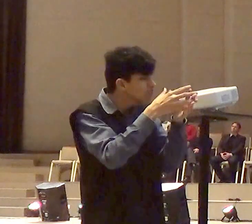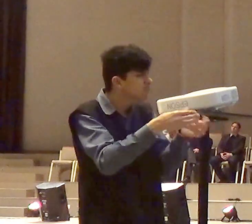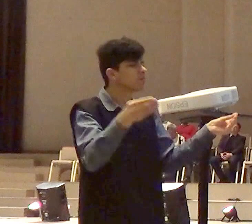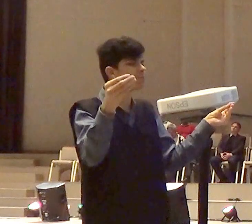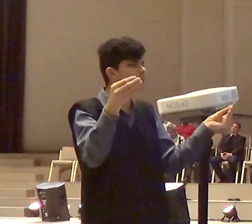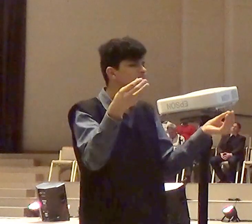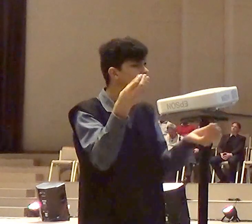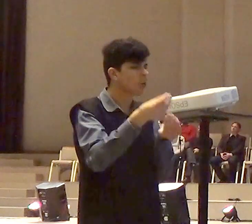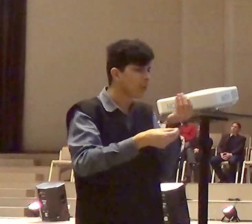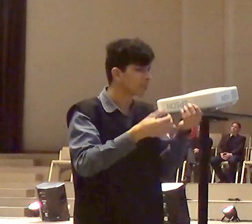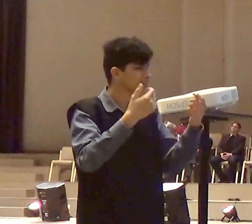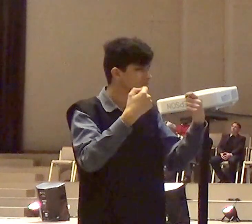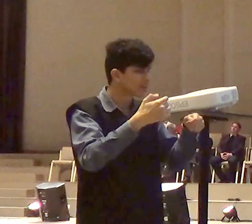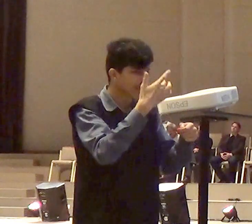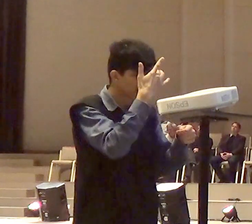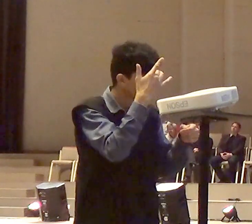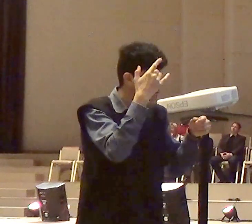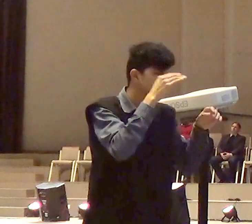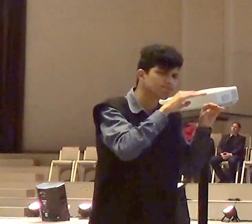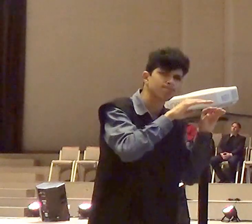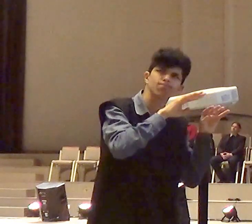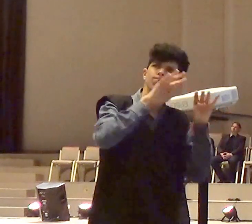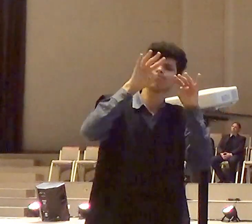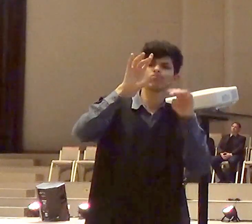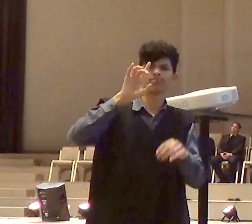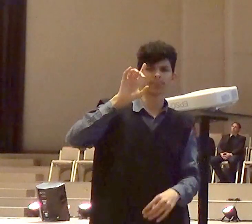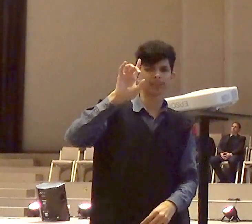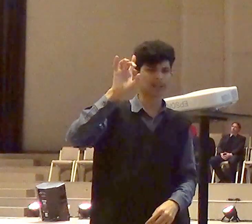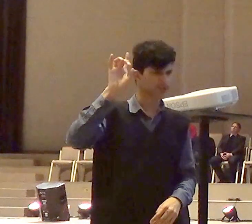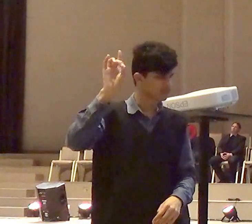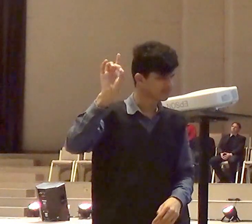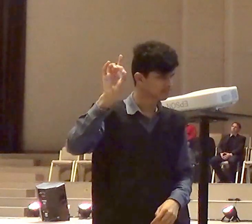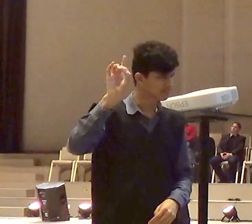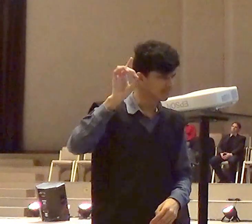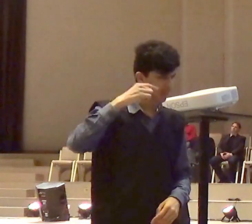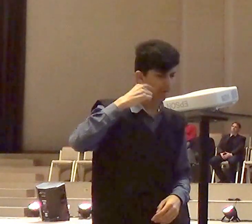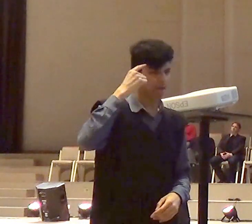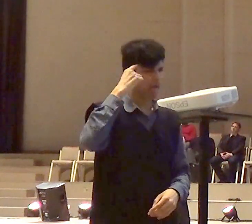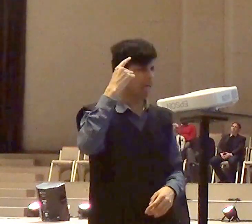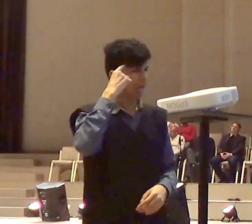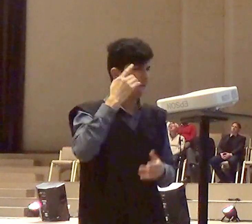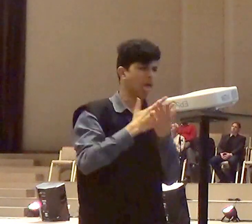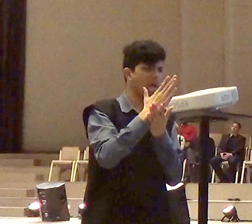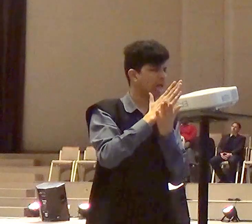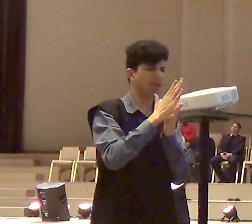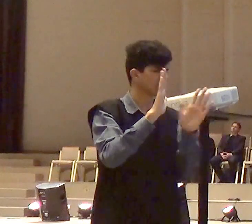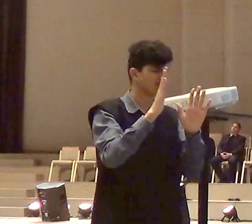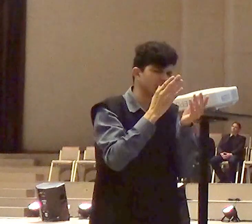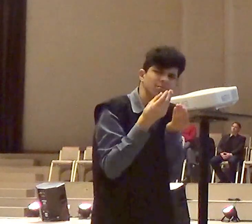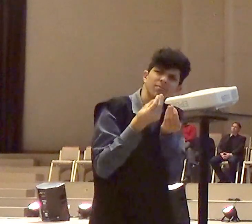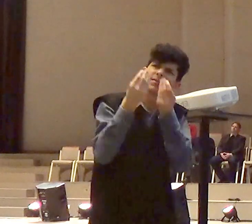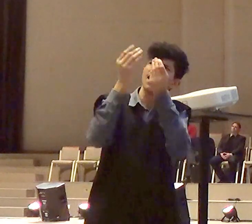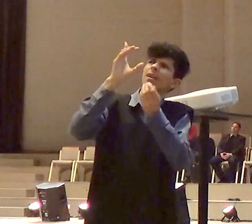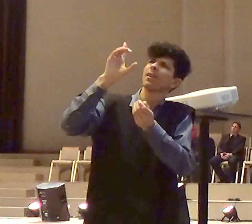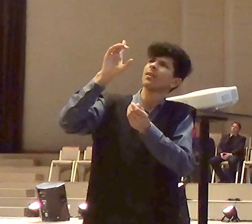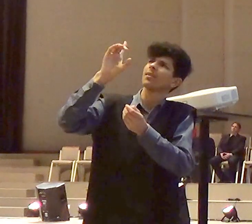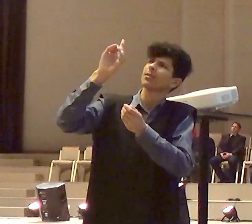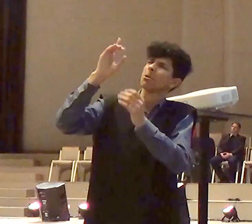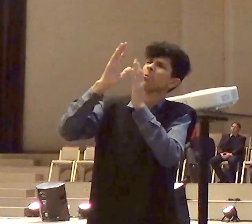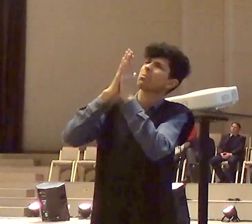a gente pega tudo que tá aqui fazendo mal na alma da gente e coloca os pés do Senhor Jesus